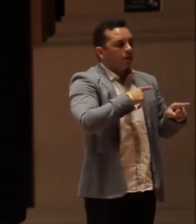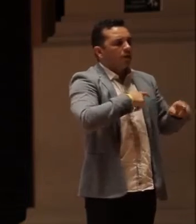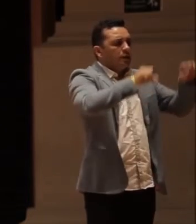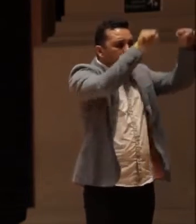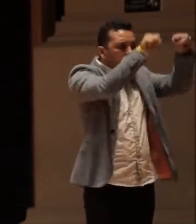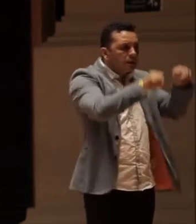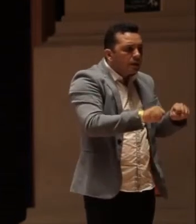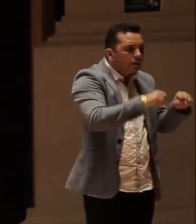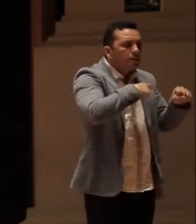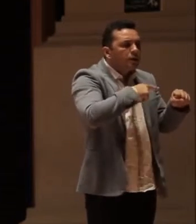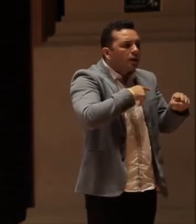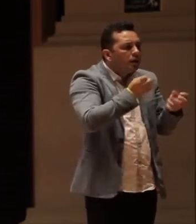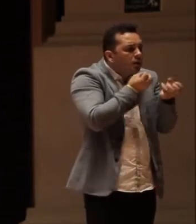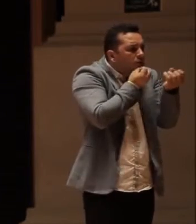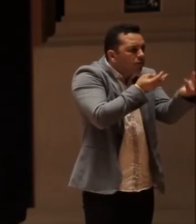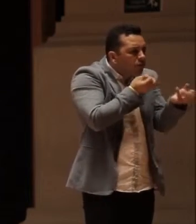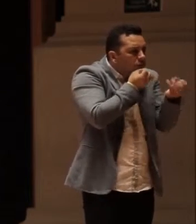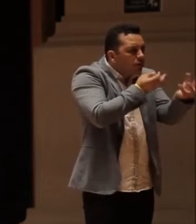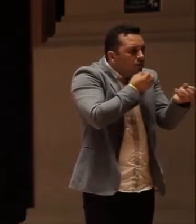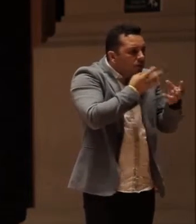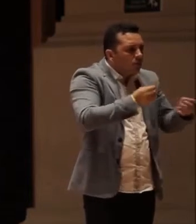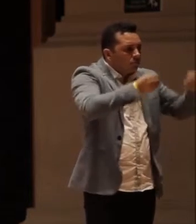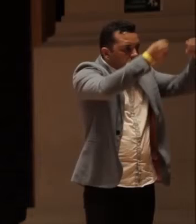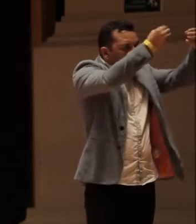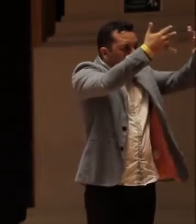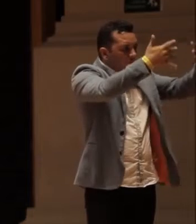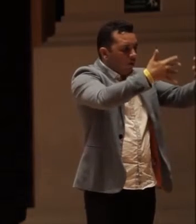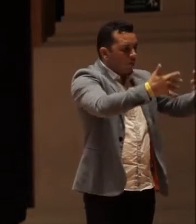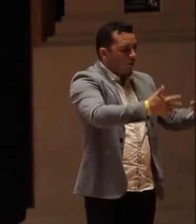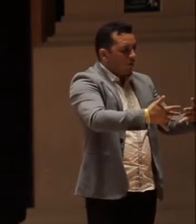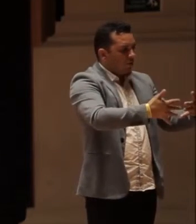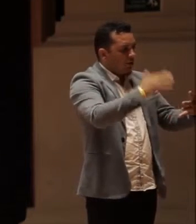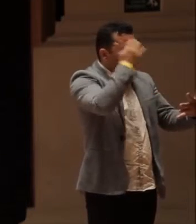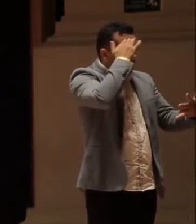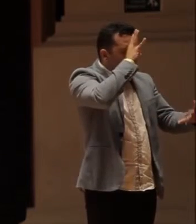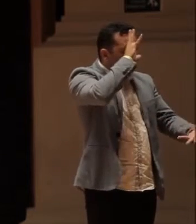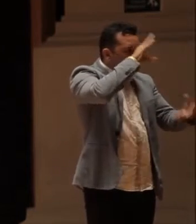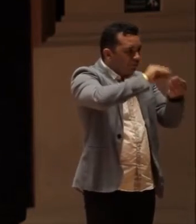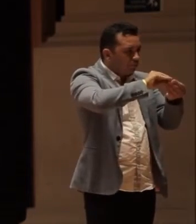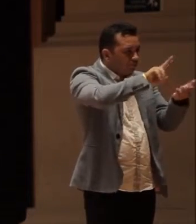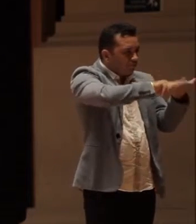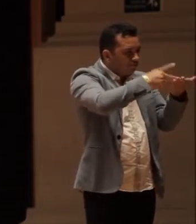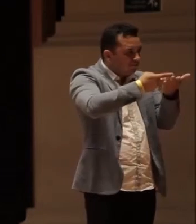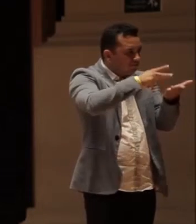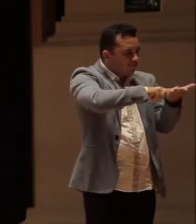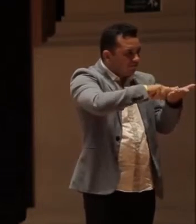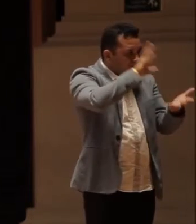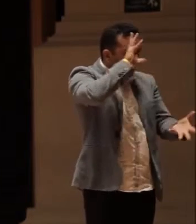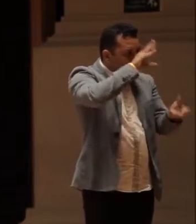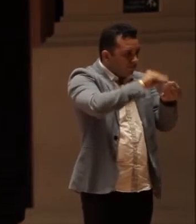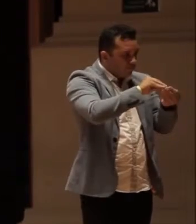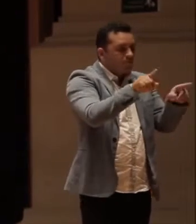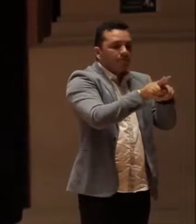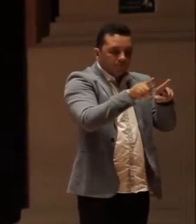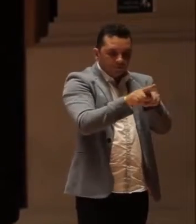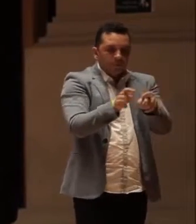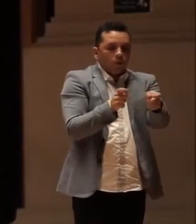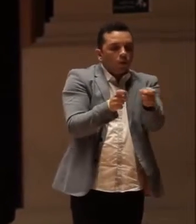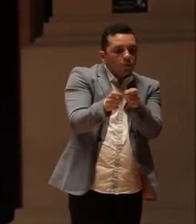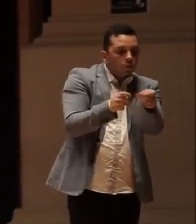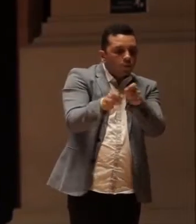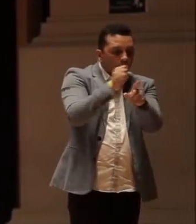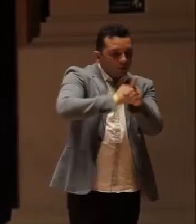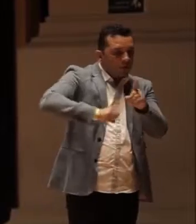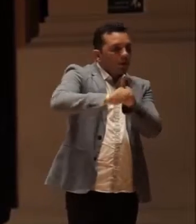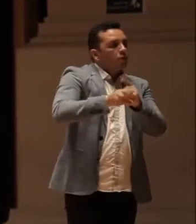temos coleta, sistematização e interpretação de dados e maior controle social do uso dos